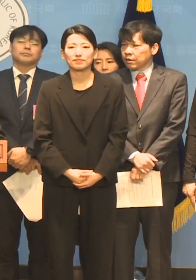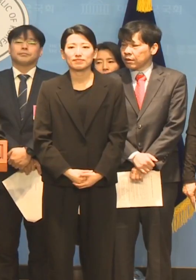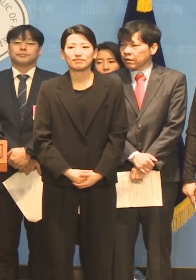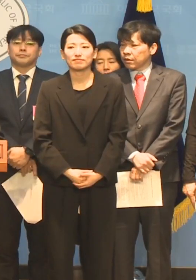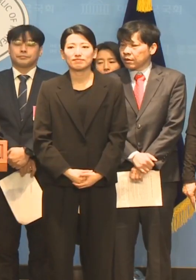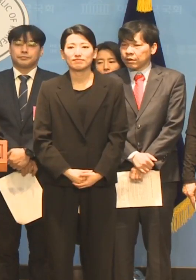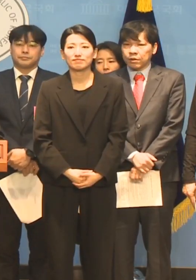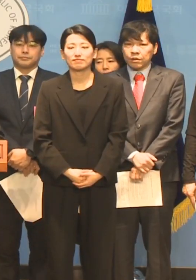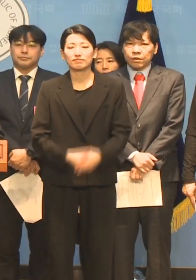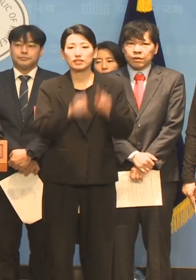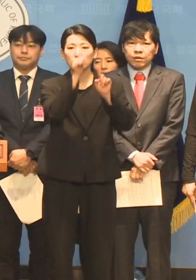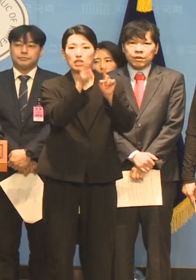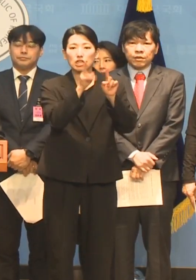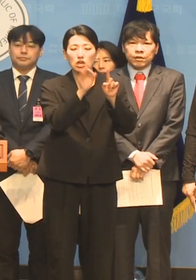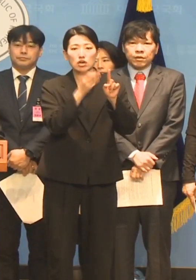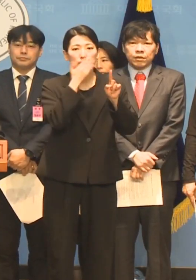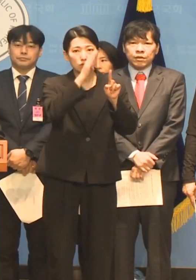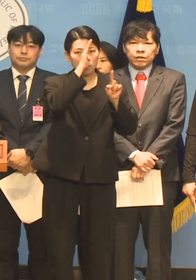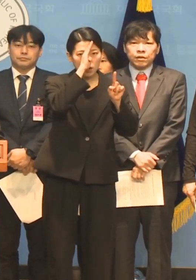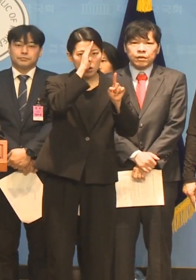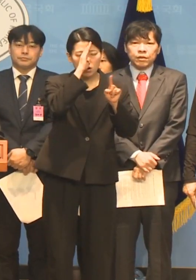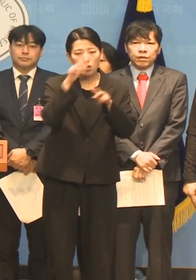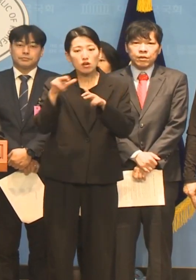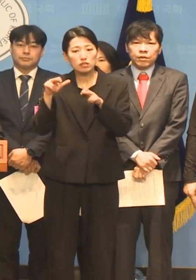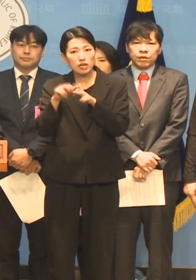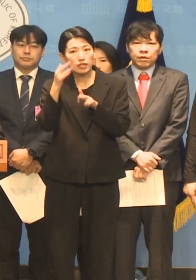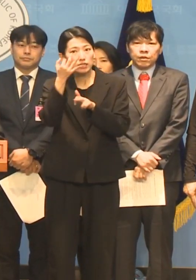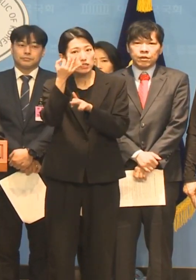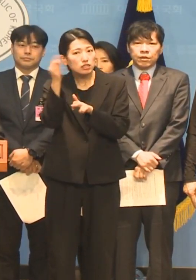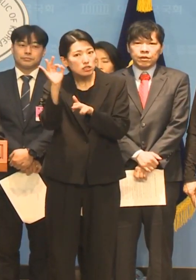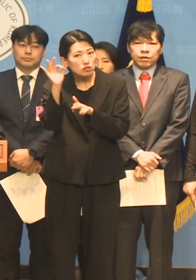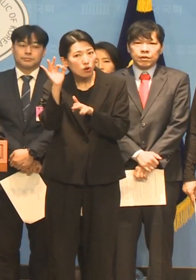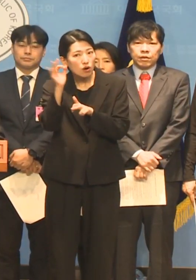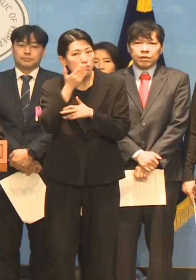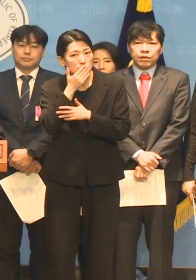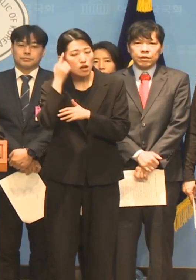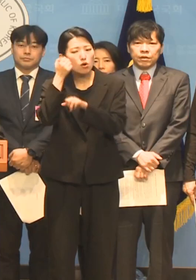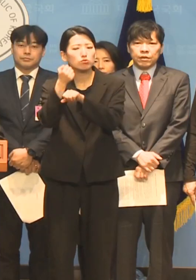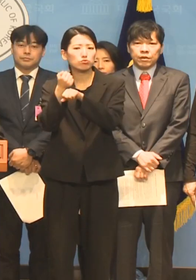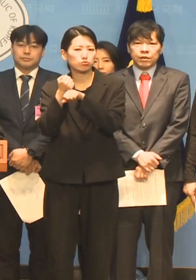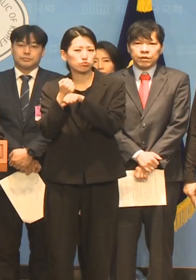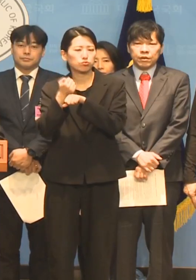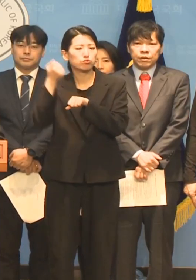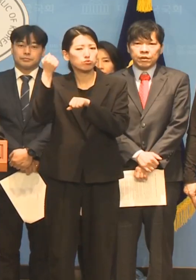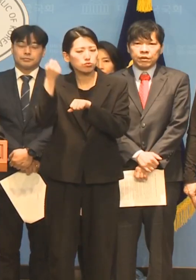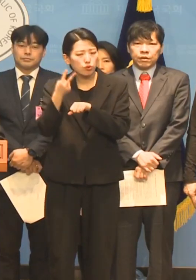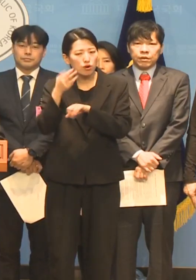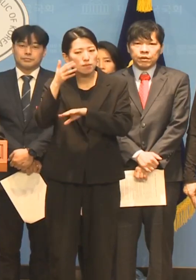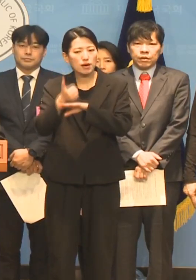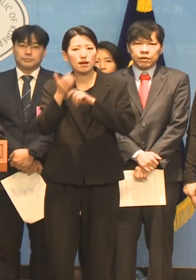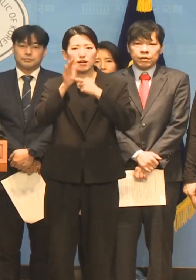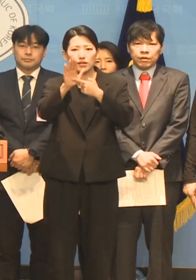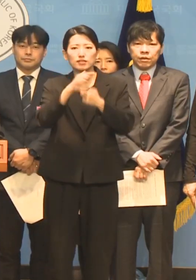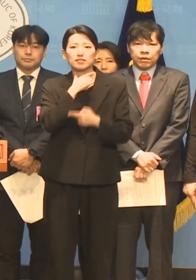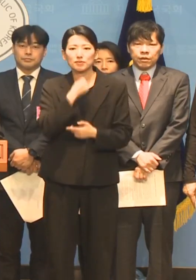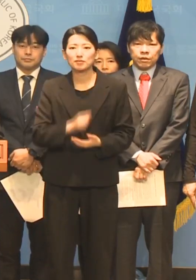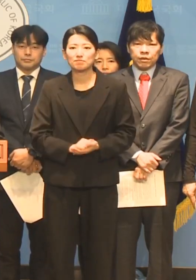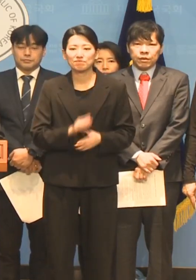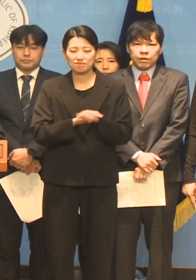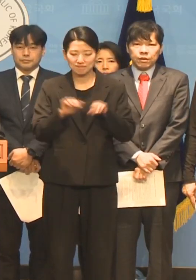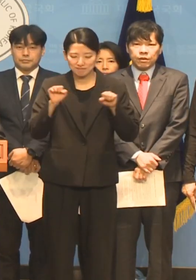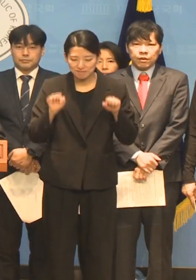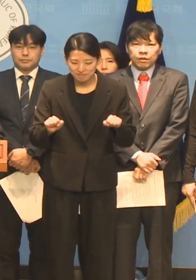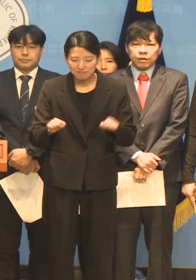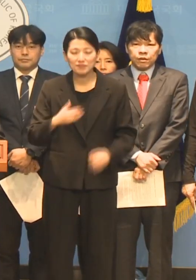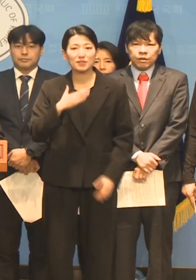예, 1형 당뇨병 장애 인정 연구 결과 발표와 촉구를 위한 기자회견을 시작하겠습니다. 안녕하십니까.